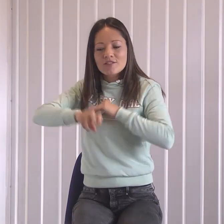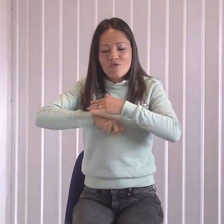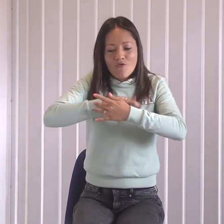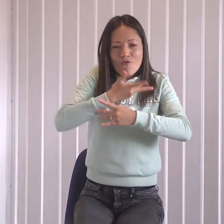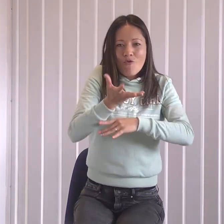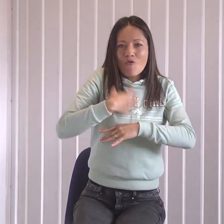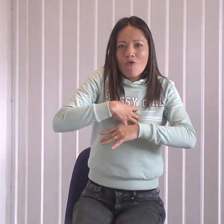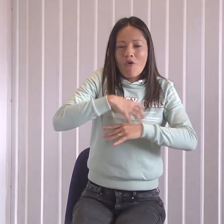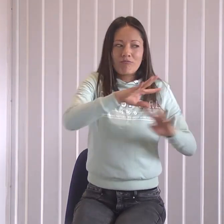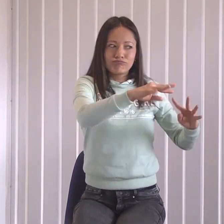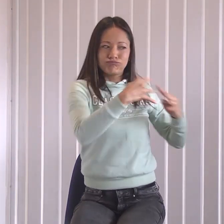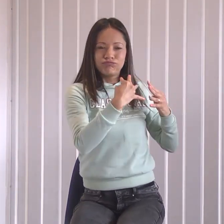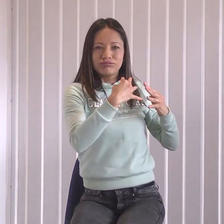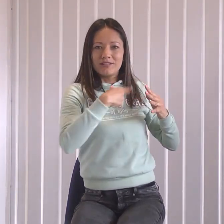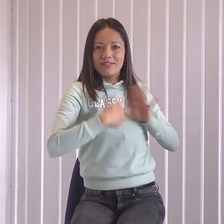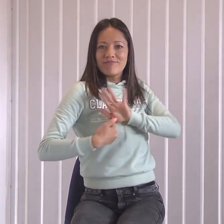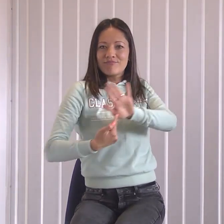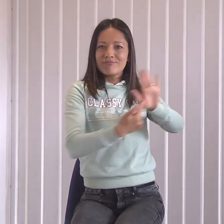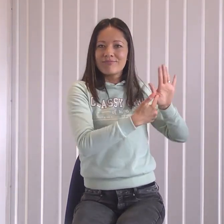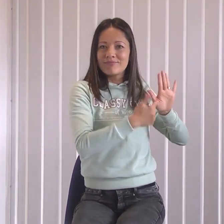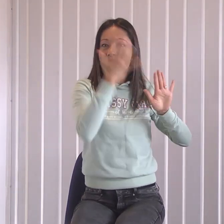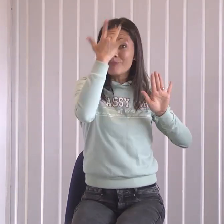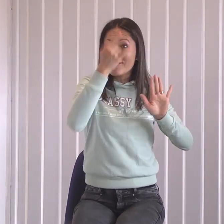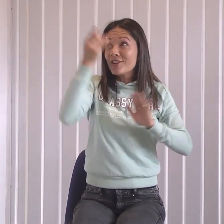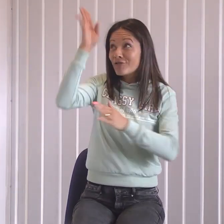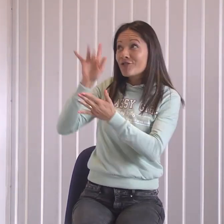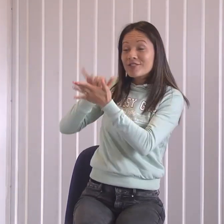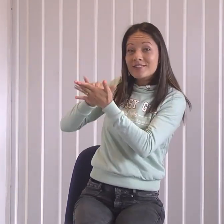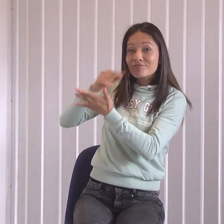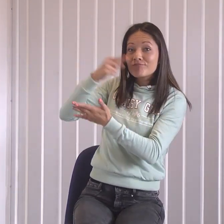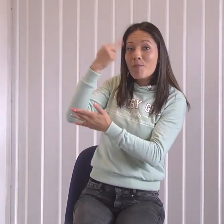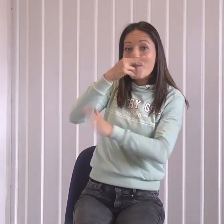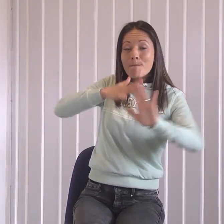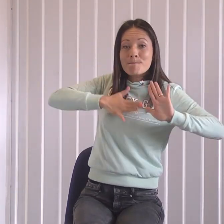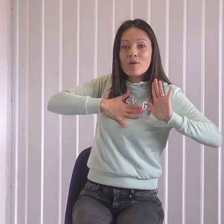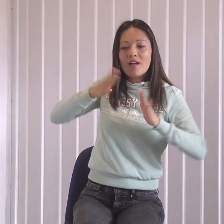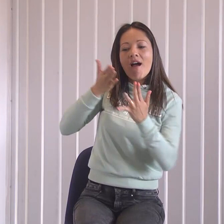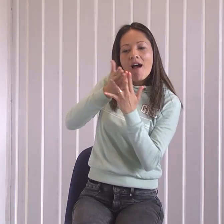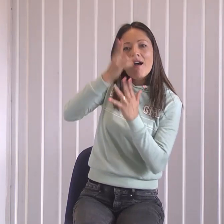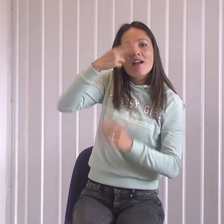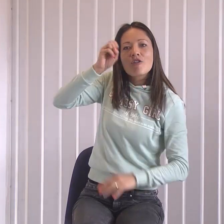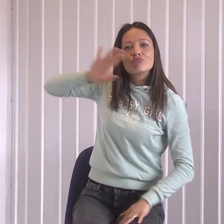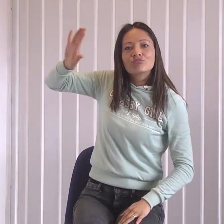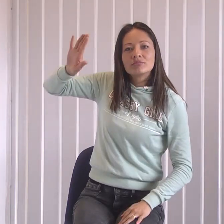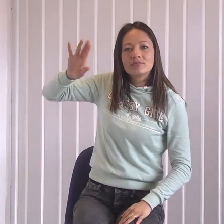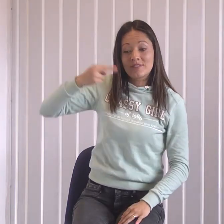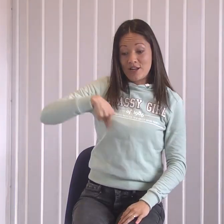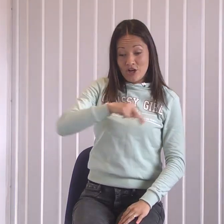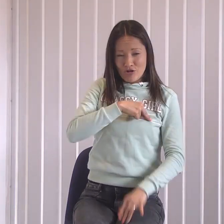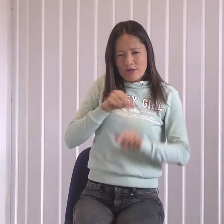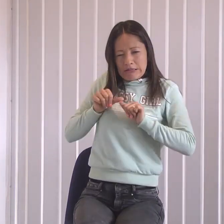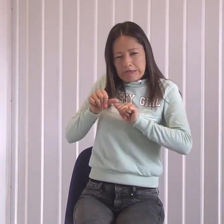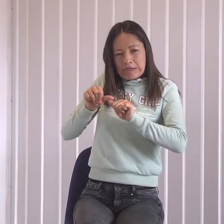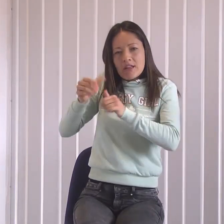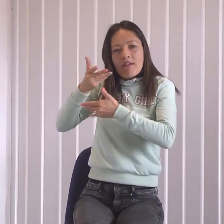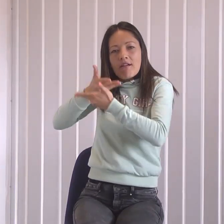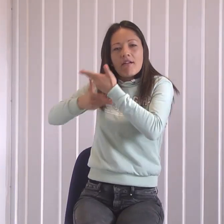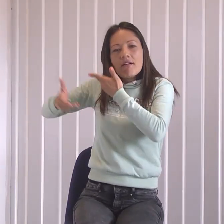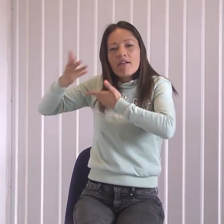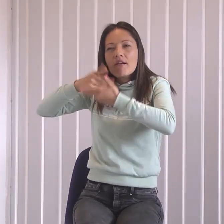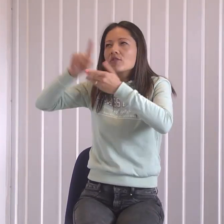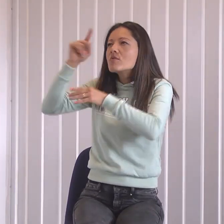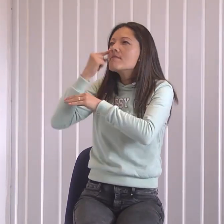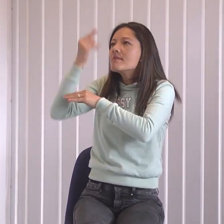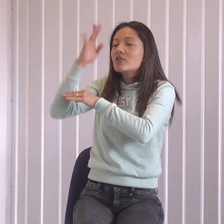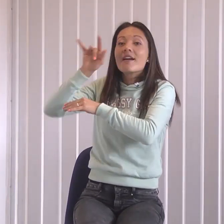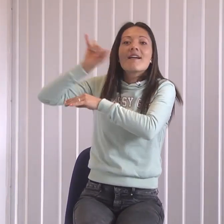en lo externo. Porque Dios dice, Él lo prometió a través de su Hijo, que si nosotros manteníamos la comunión con el Padre en la